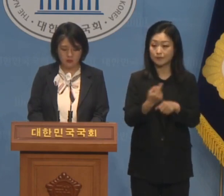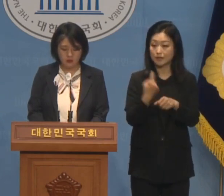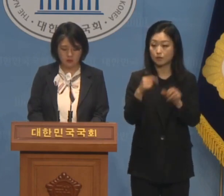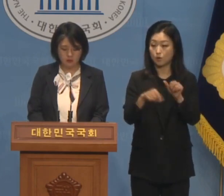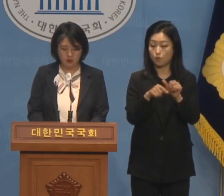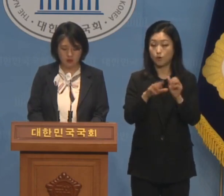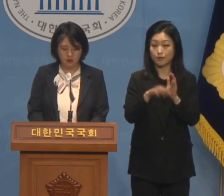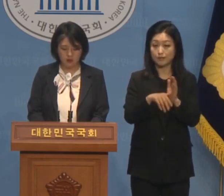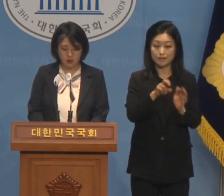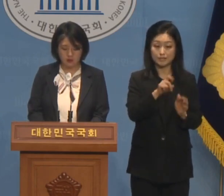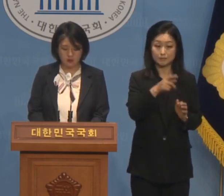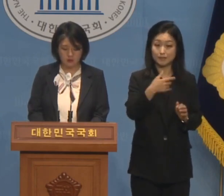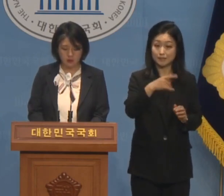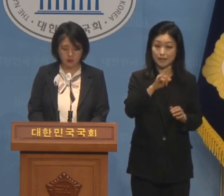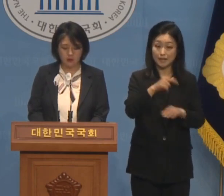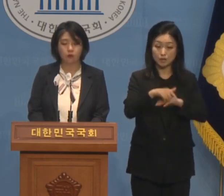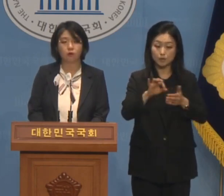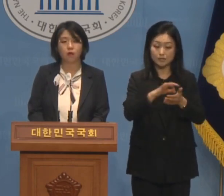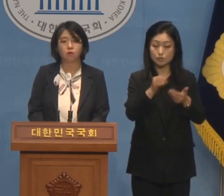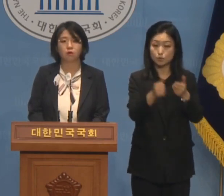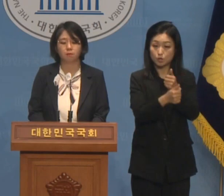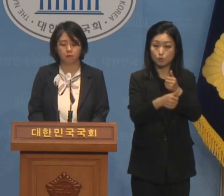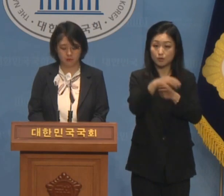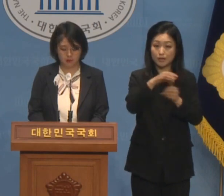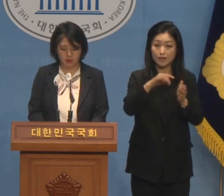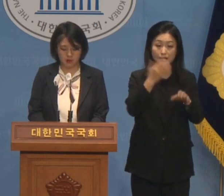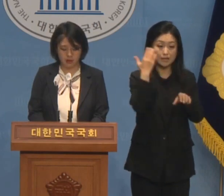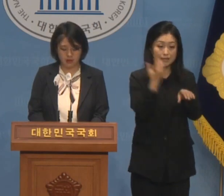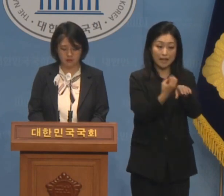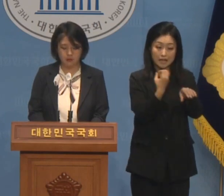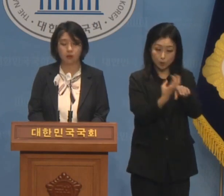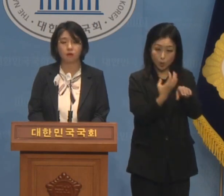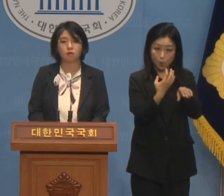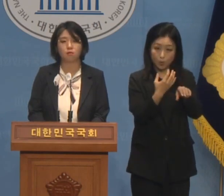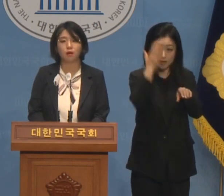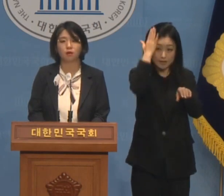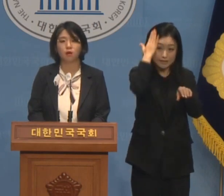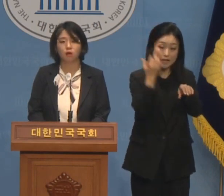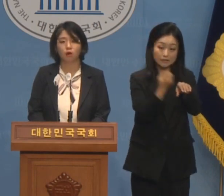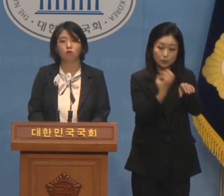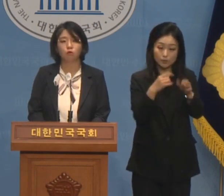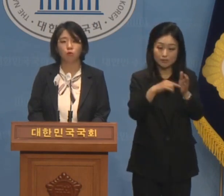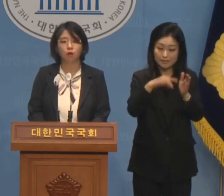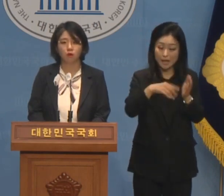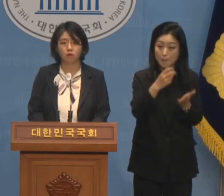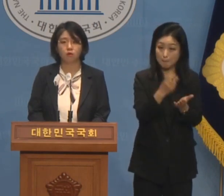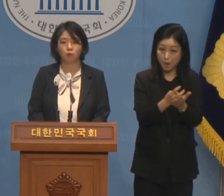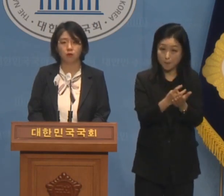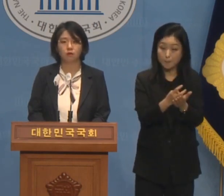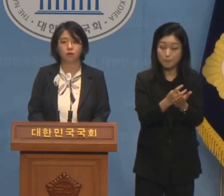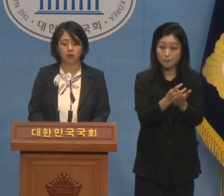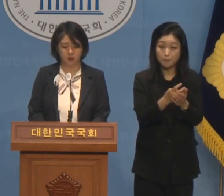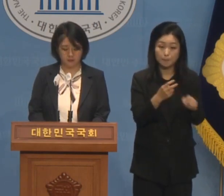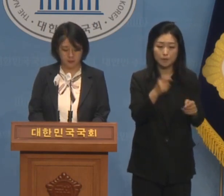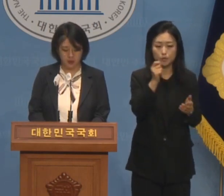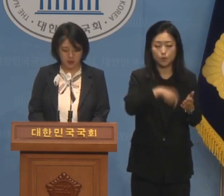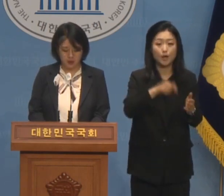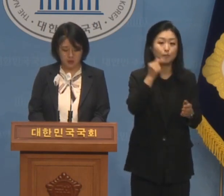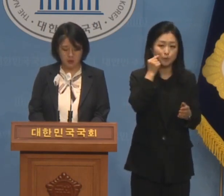지난 21대 국회 기획재정위원회에서 탄소세법 심사가 다시금 재개됐지만 결국 통과되지는